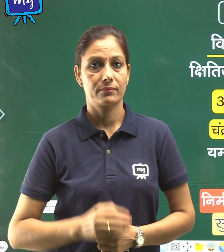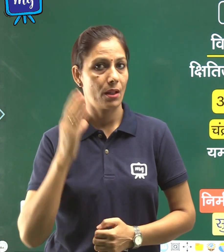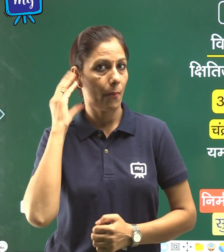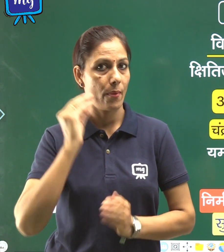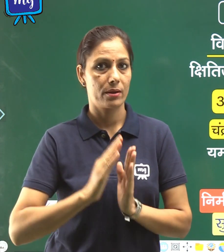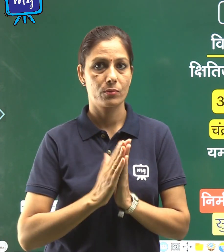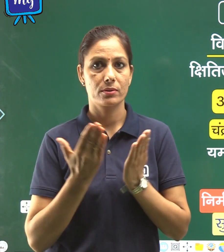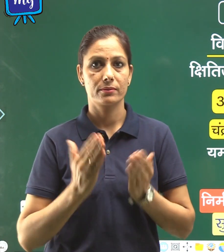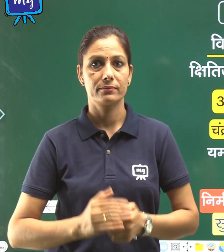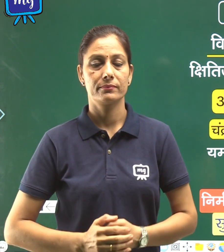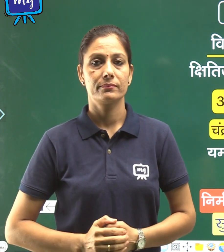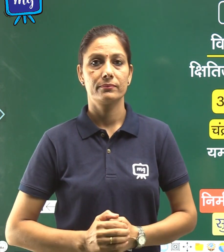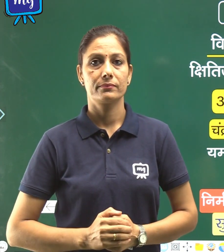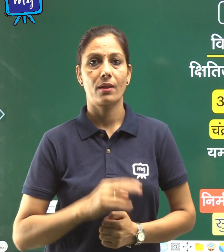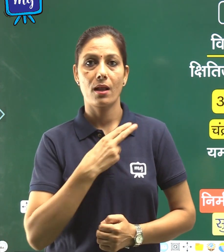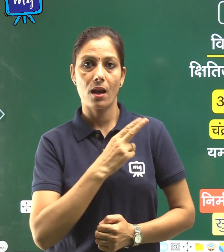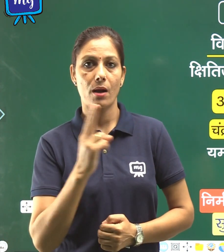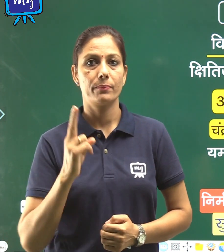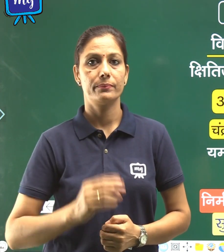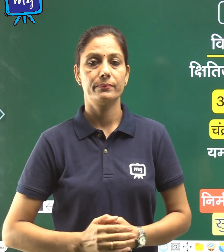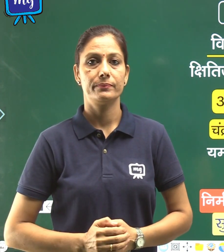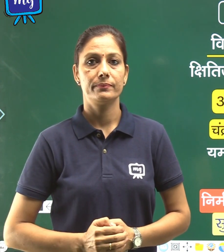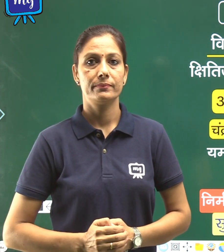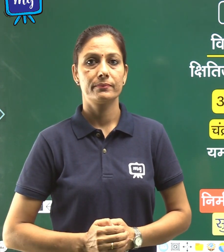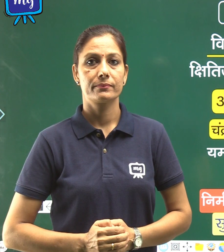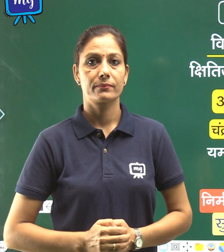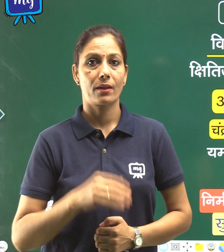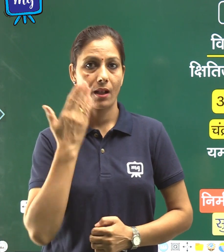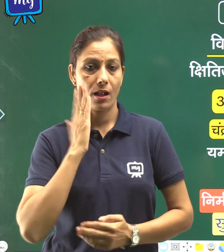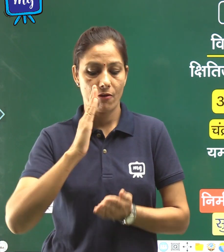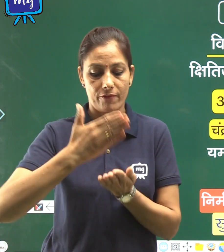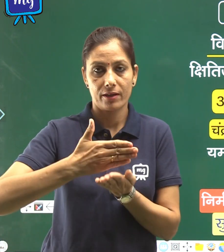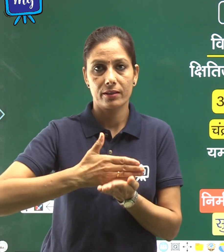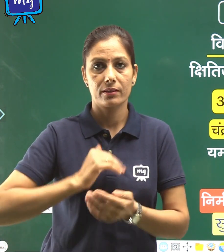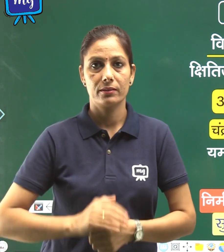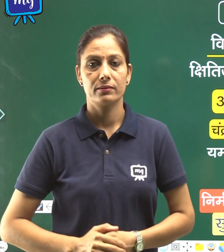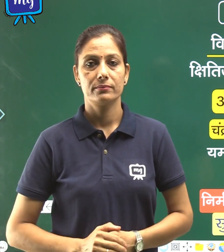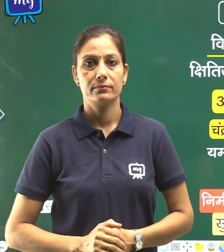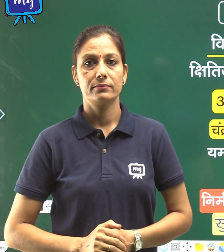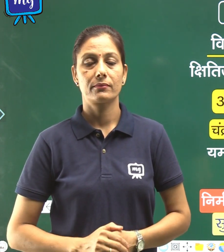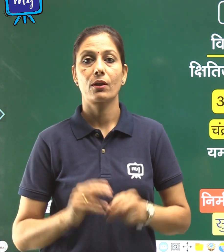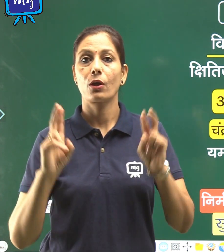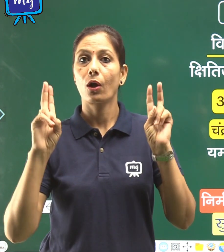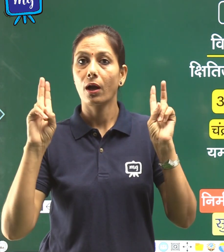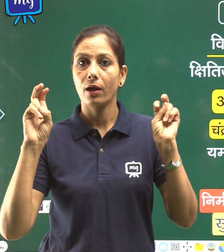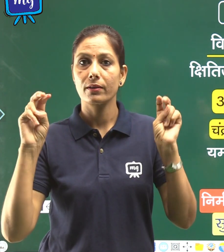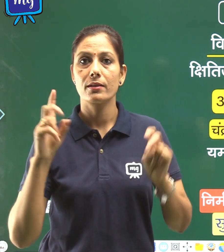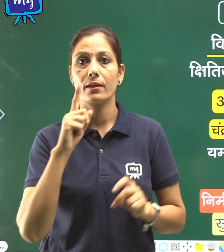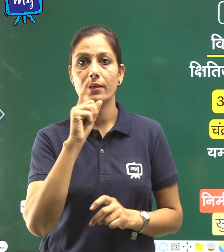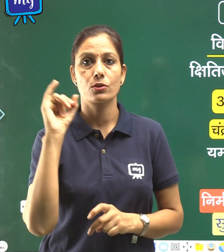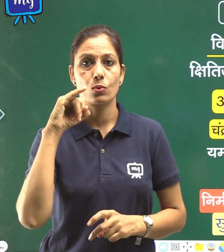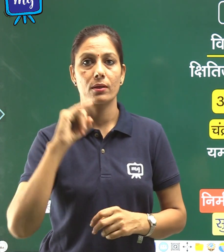पाठ्य पुस्तक क्षितिज के काव्यखंड का अध्याय 16 का